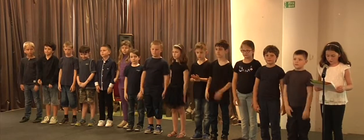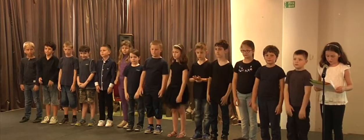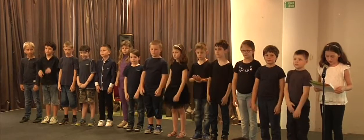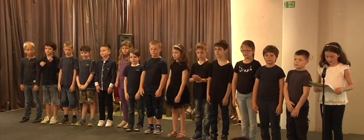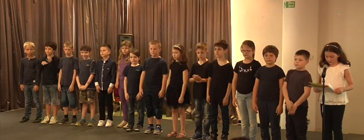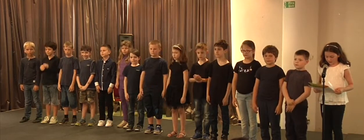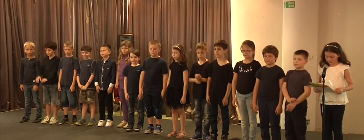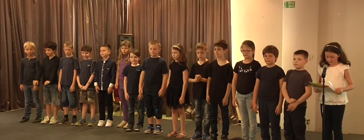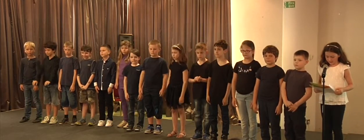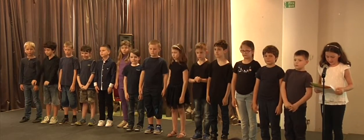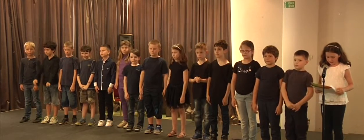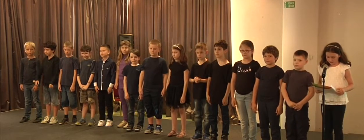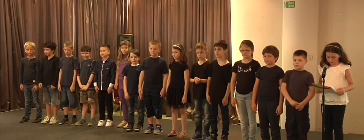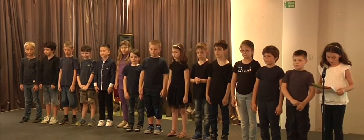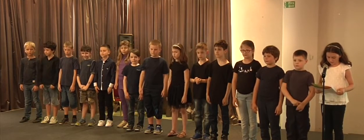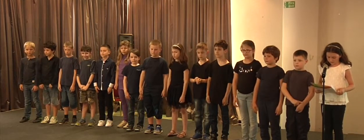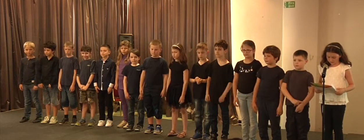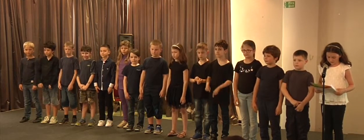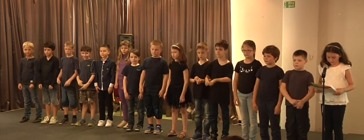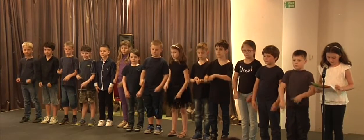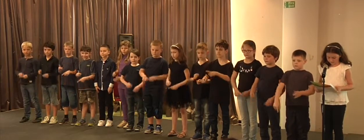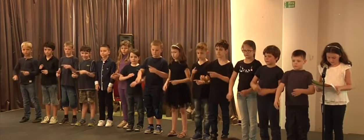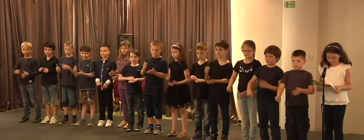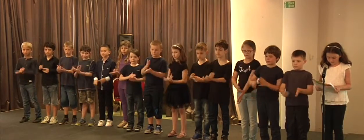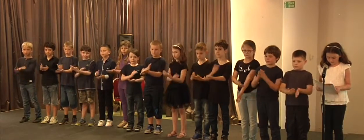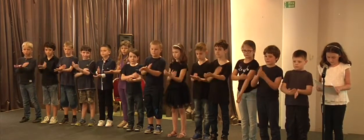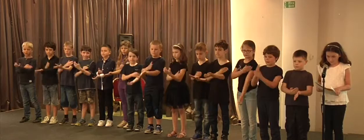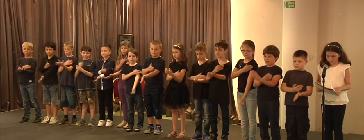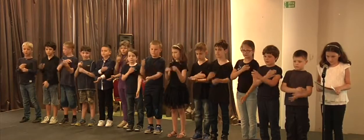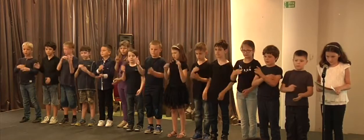Iz običaja ne valja pljeskati ni dlanu na dlan.